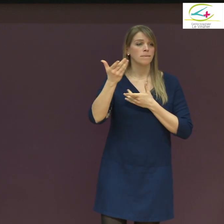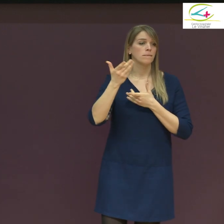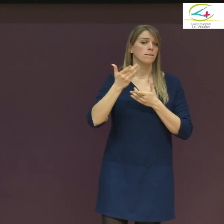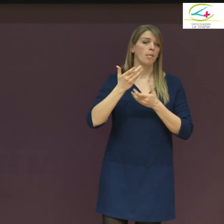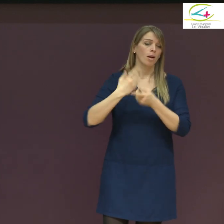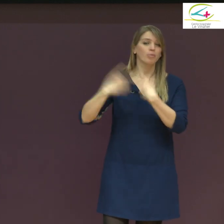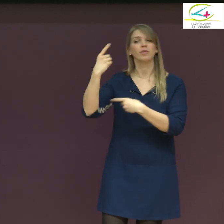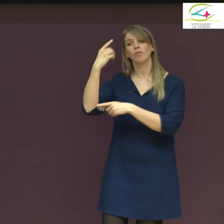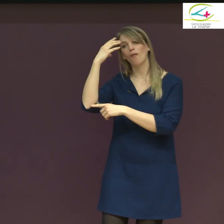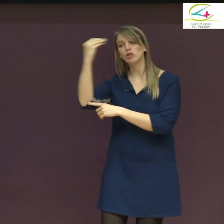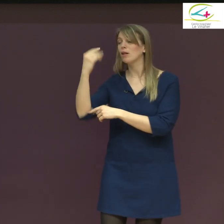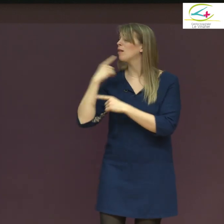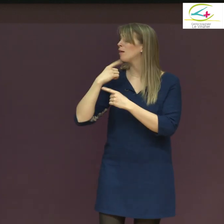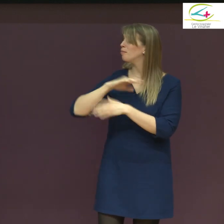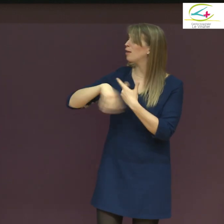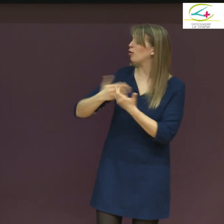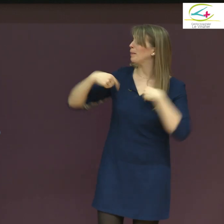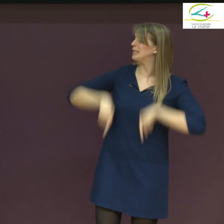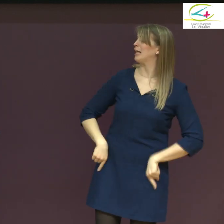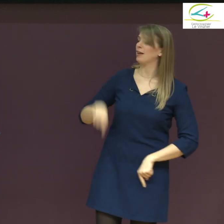quelque chose d'interministériel. Il y a aussi les